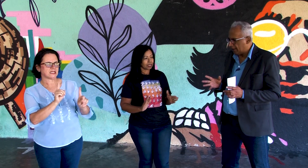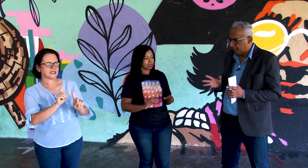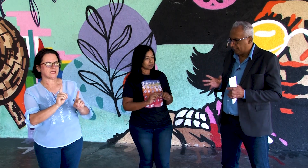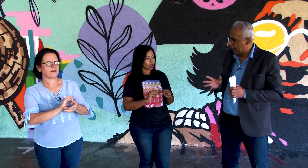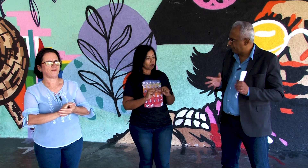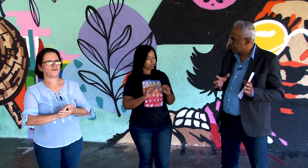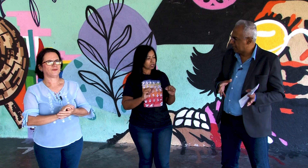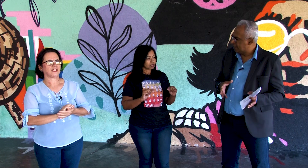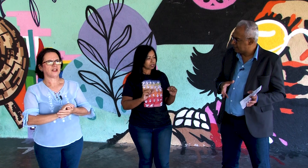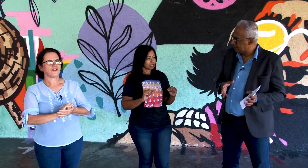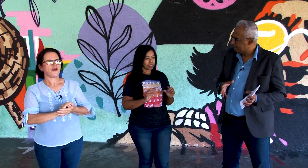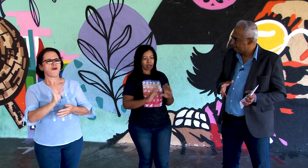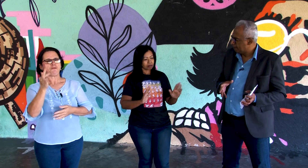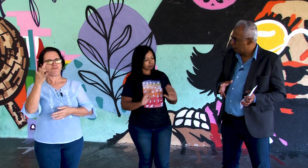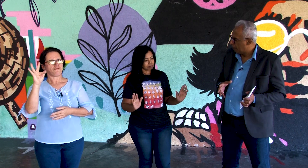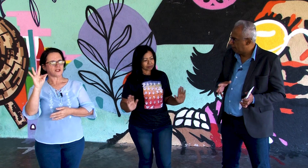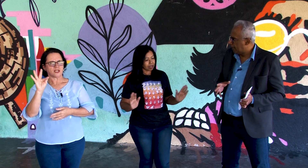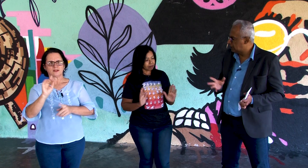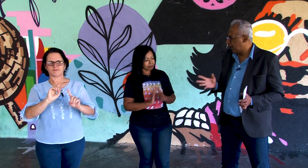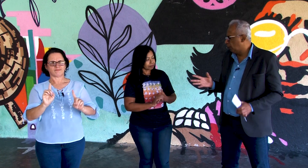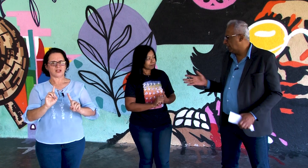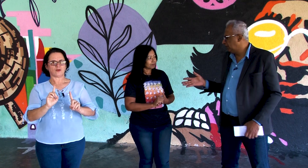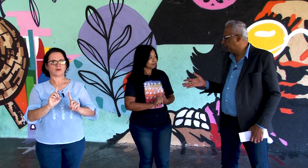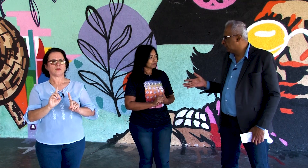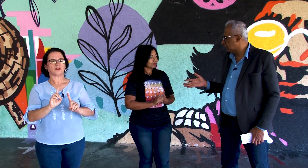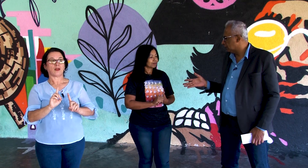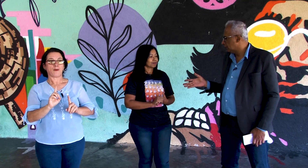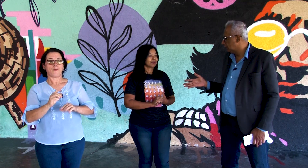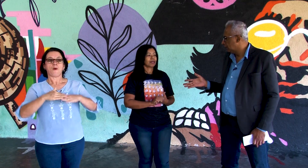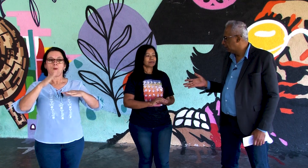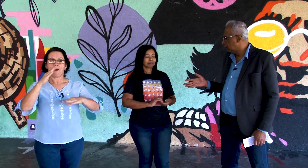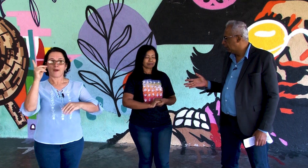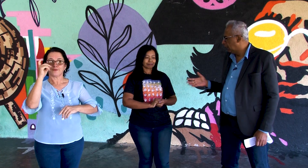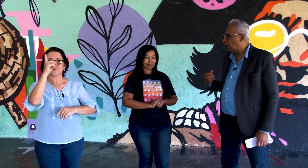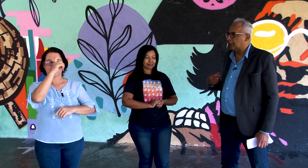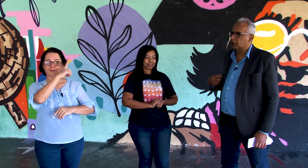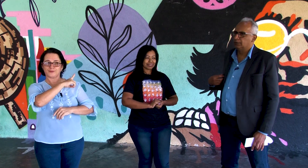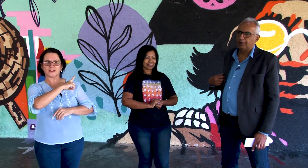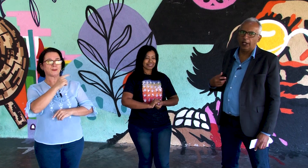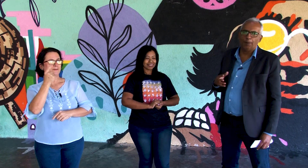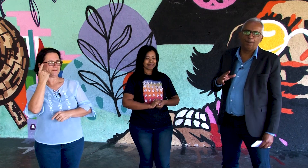Não falo inglês. Fala francês? Não. Mas falo o mais difícil. Falo.